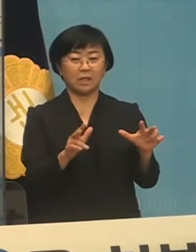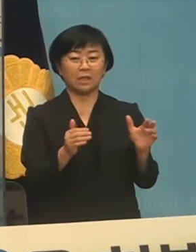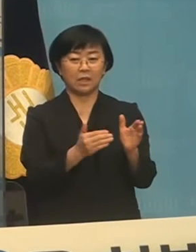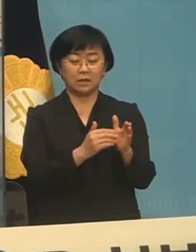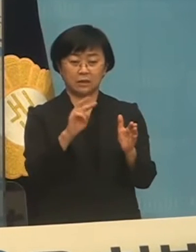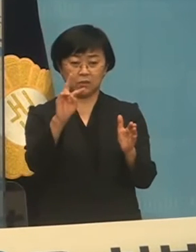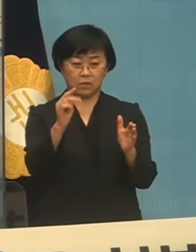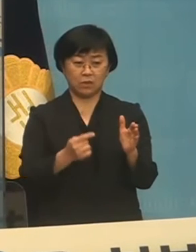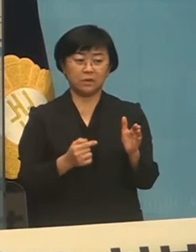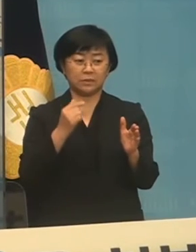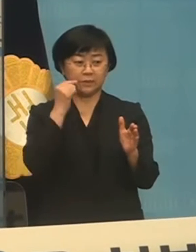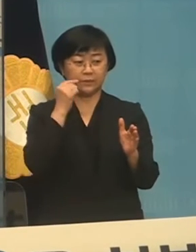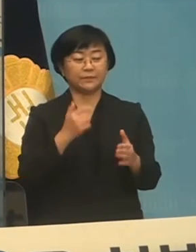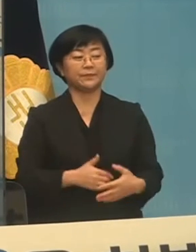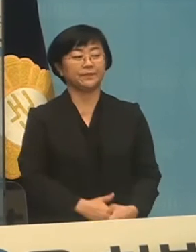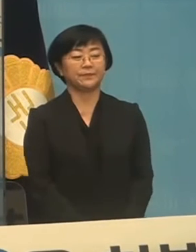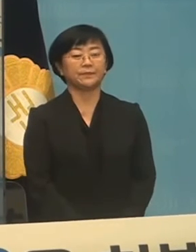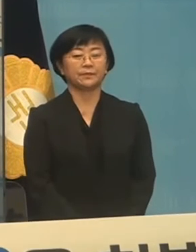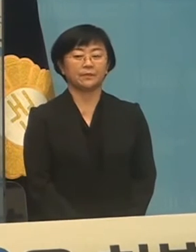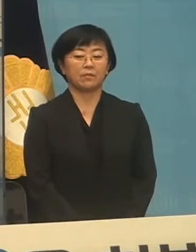돌아오지 못하고 있습니다.